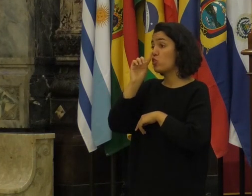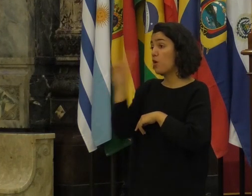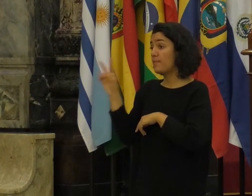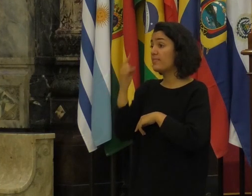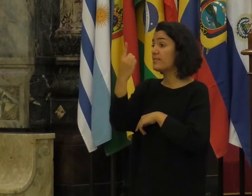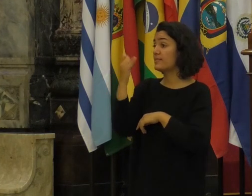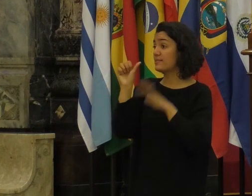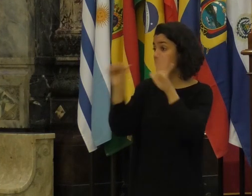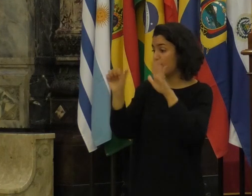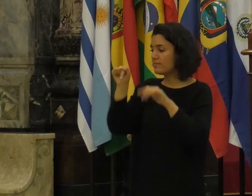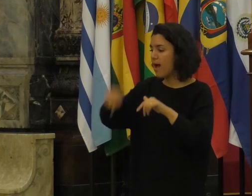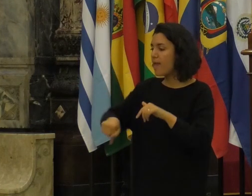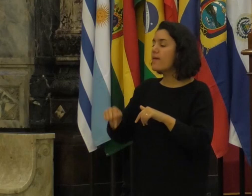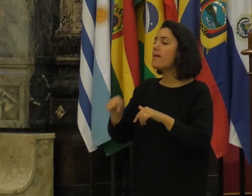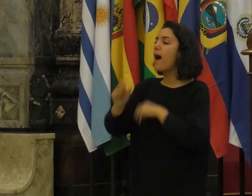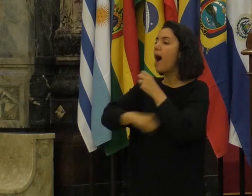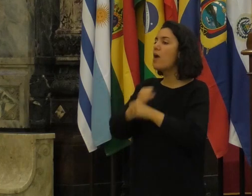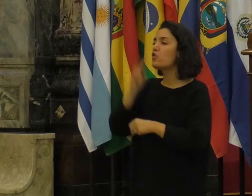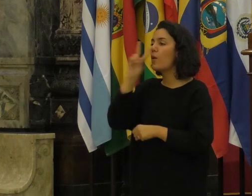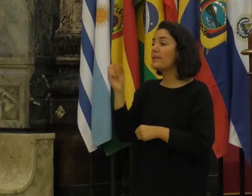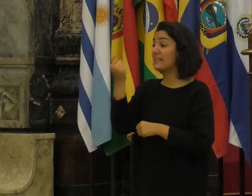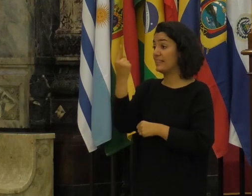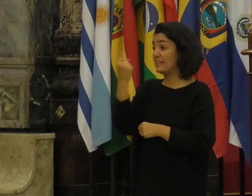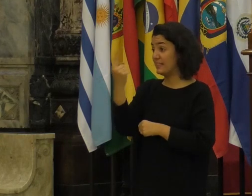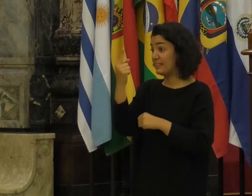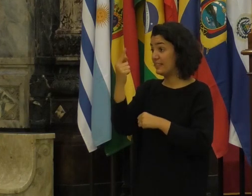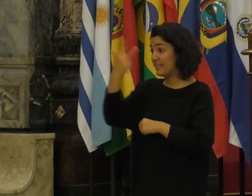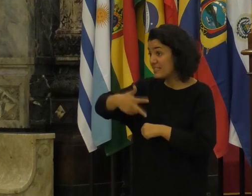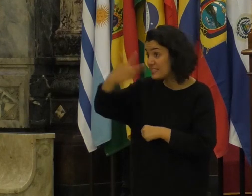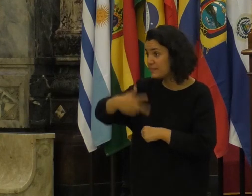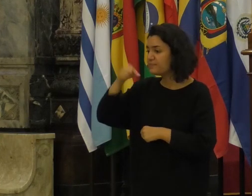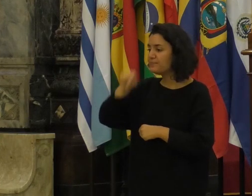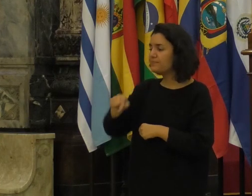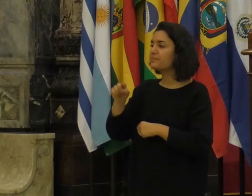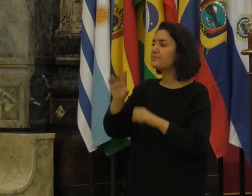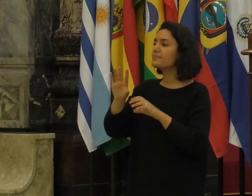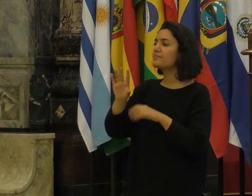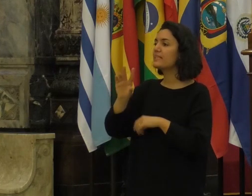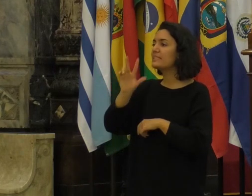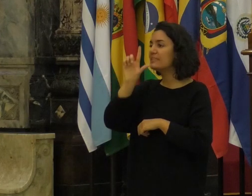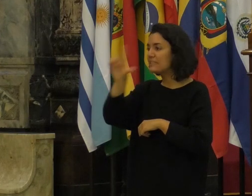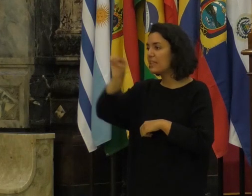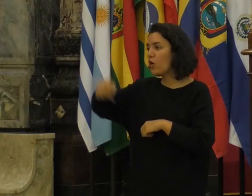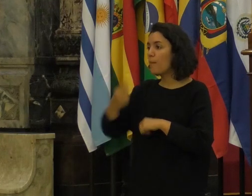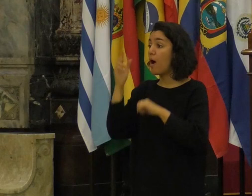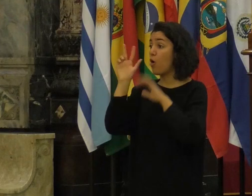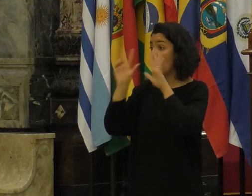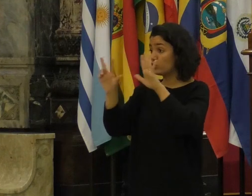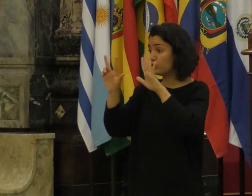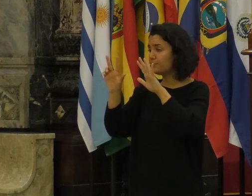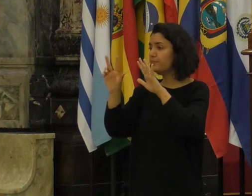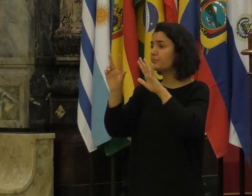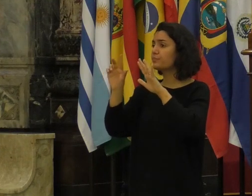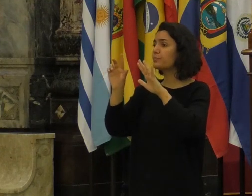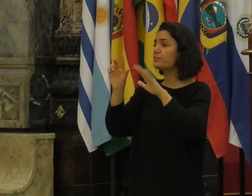en 2013 había en el mundo aproximadamente 7,8 millones de personas